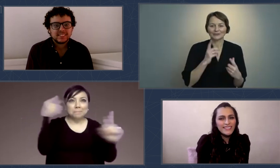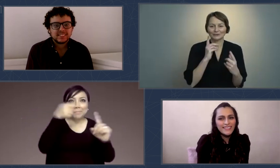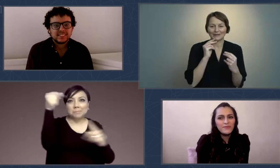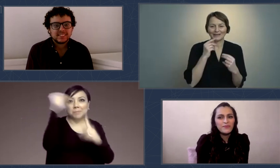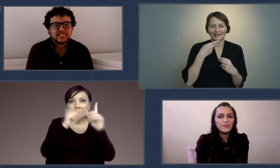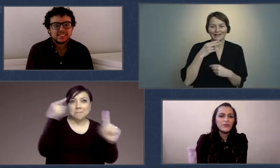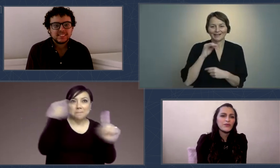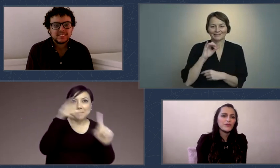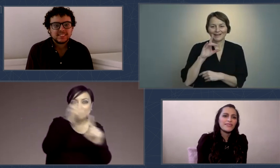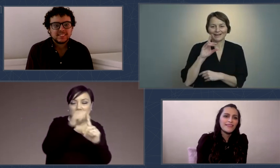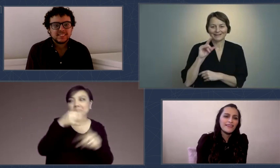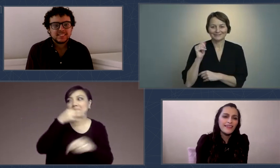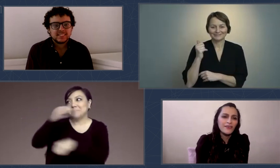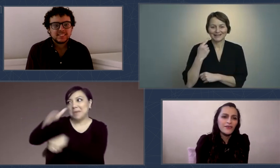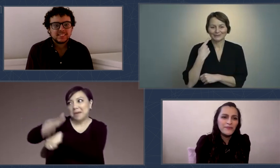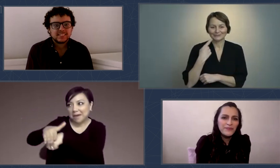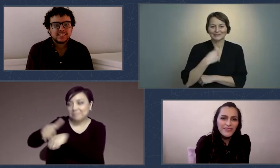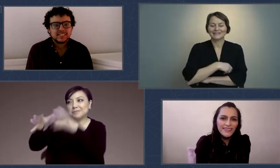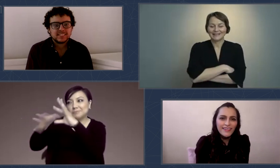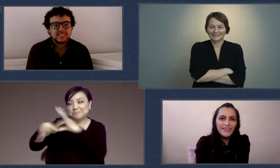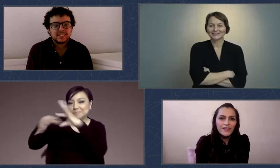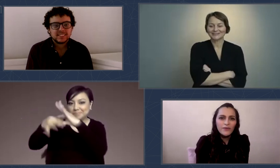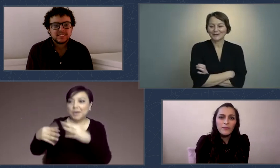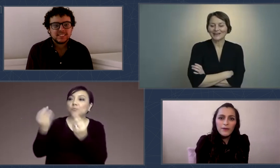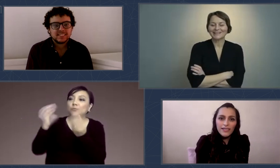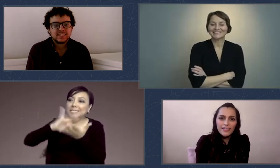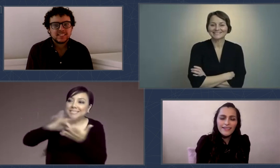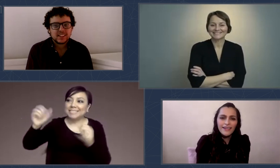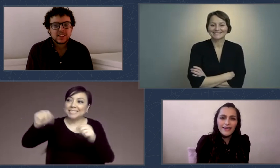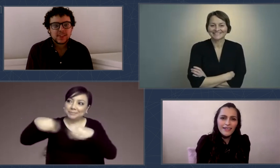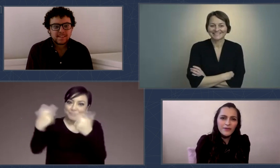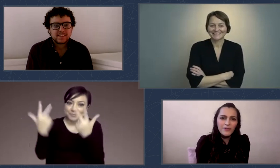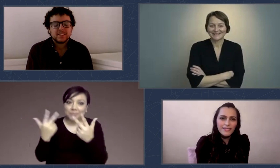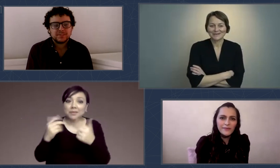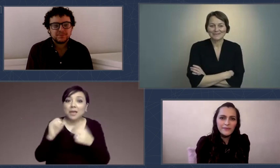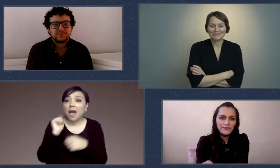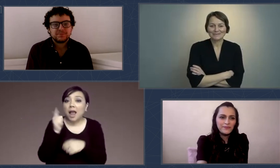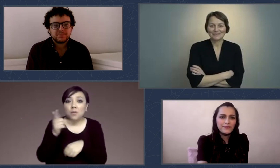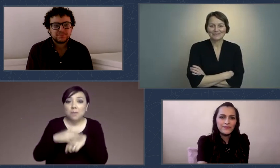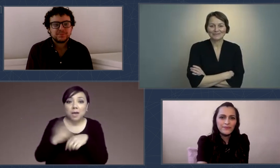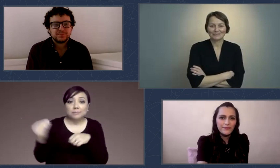Muchas gracias por tu visita el día de hoy. Juan Pablo, ¿quieres agregar algo más?